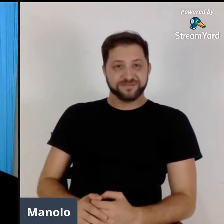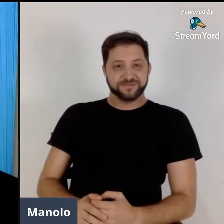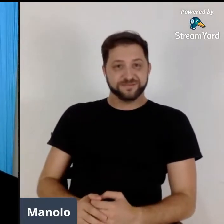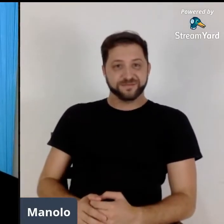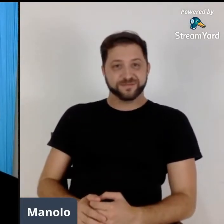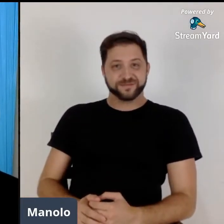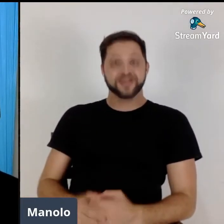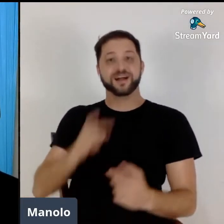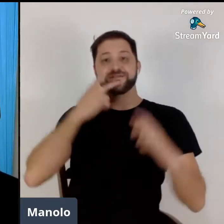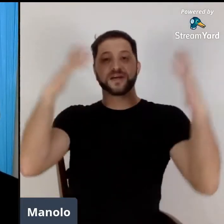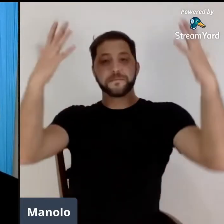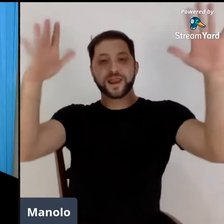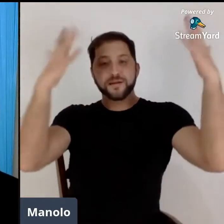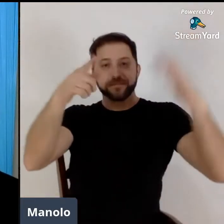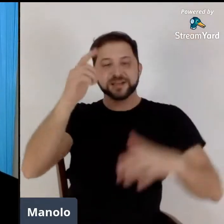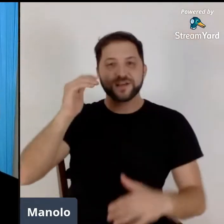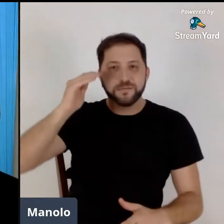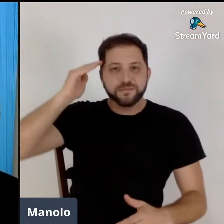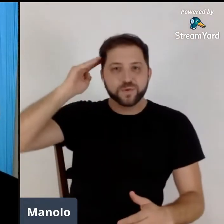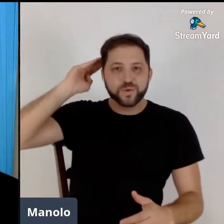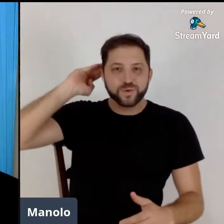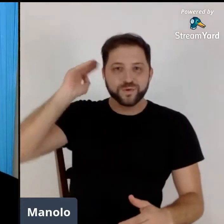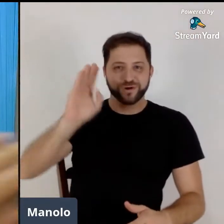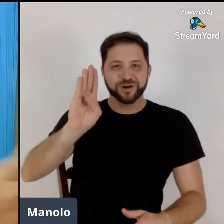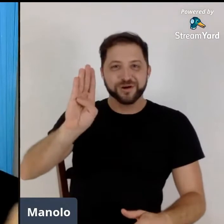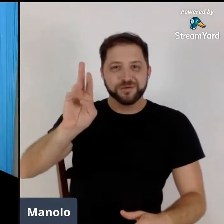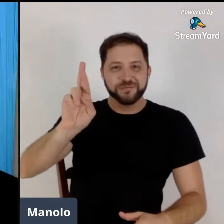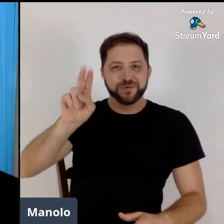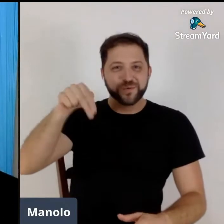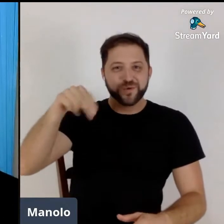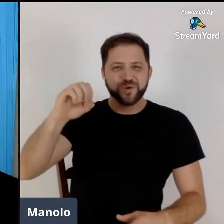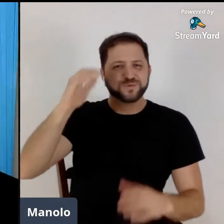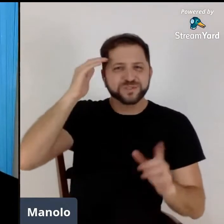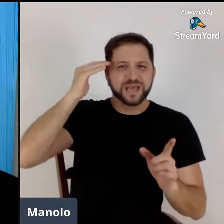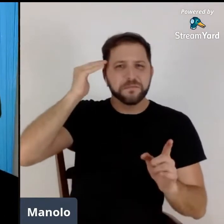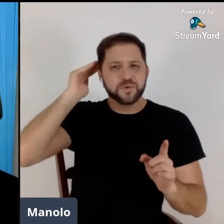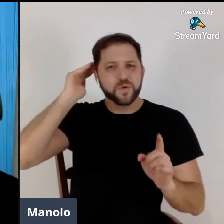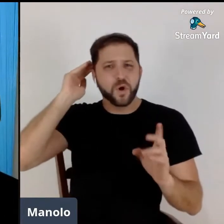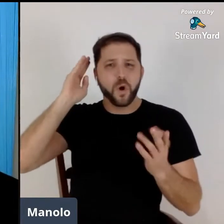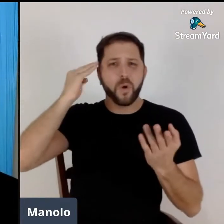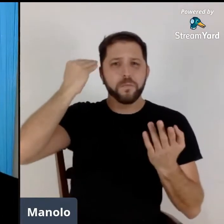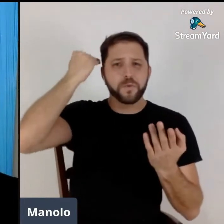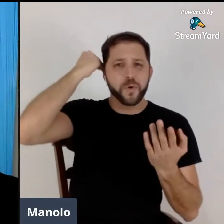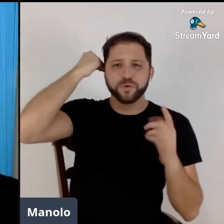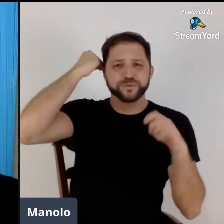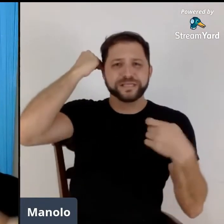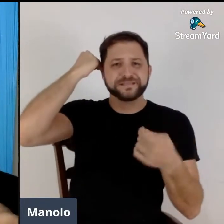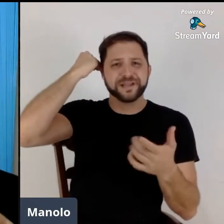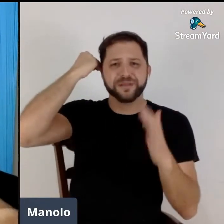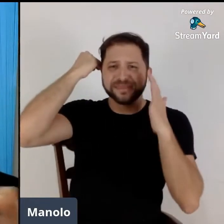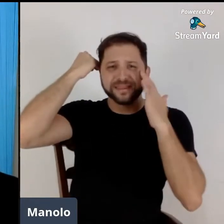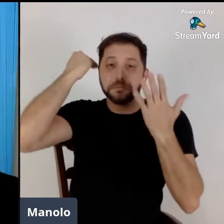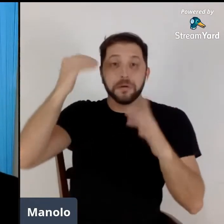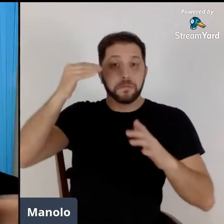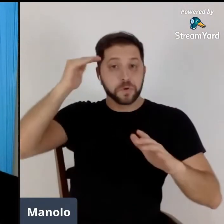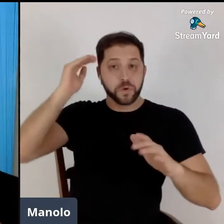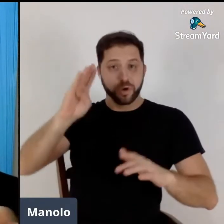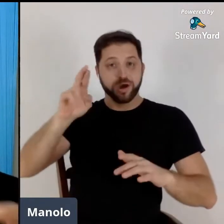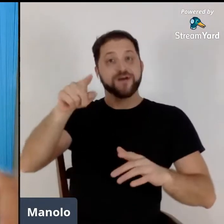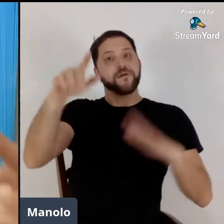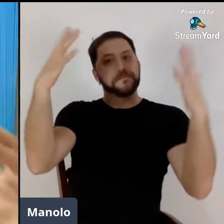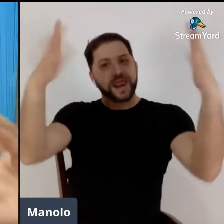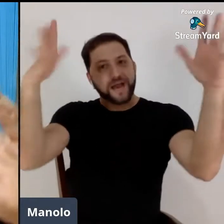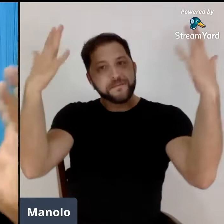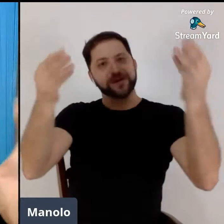parabenizo o Bruno para mim, porque depois que eu levei os ouvintes para o canal dele, ele começou a legendar os vídeos